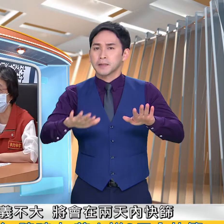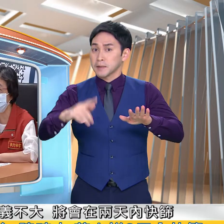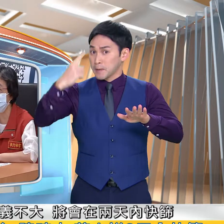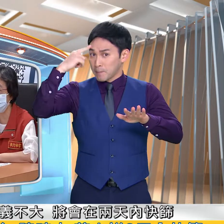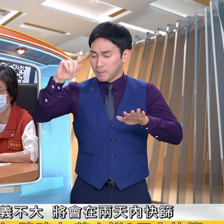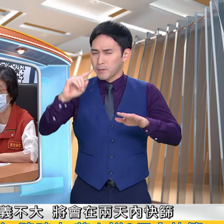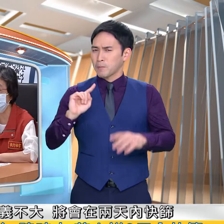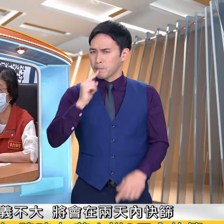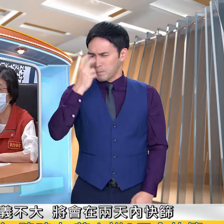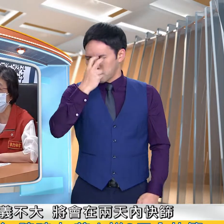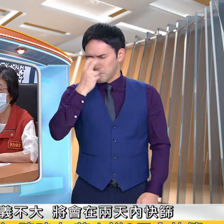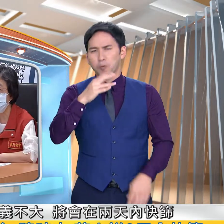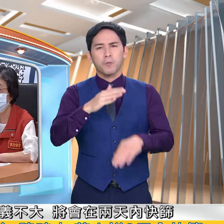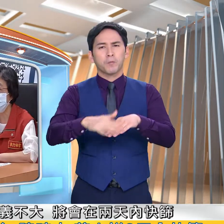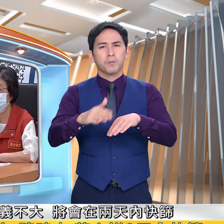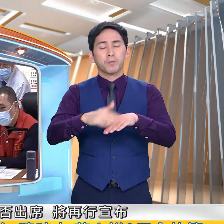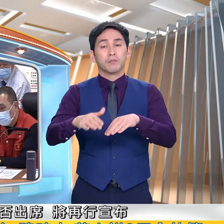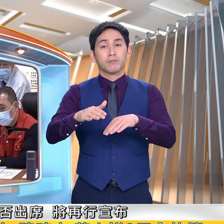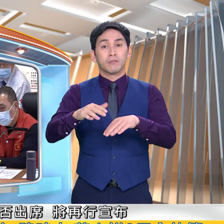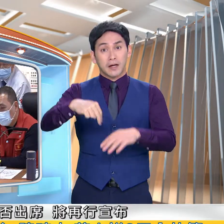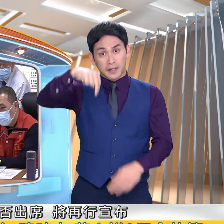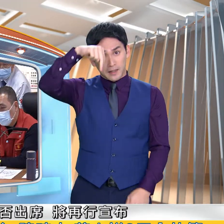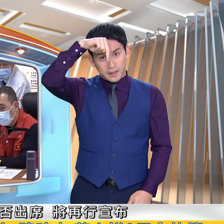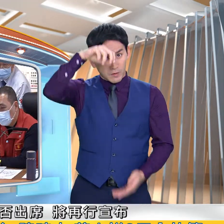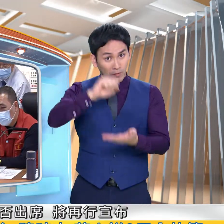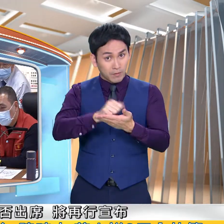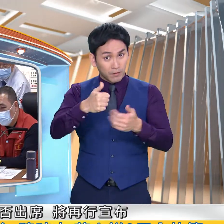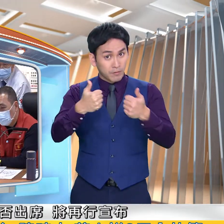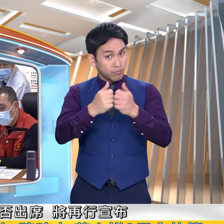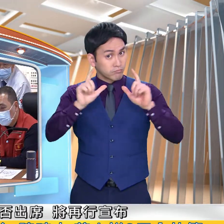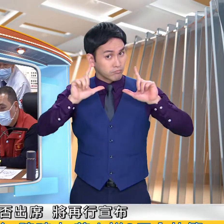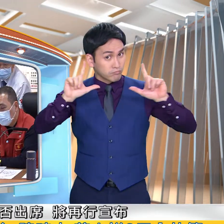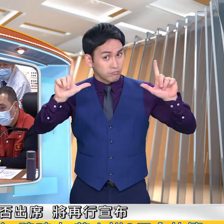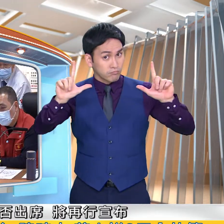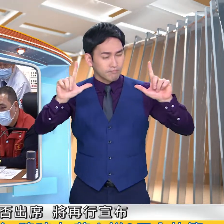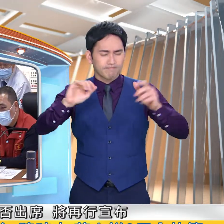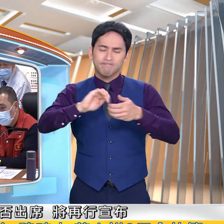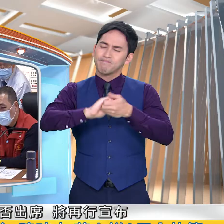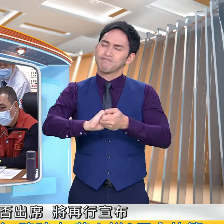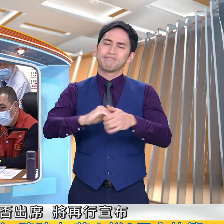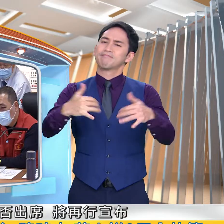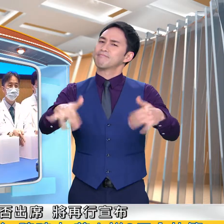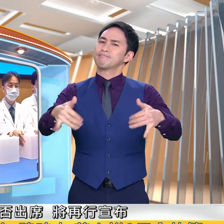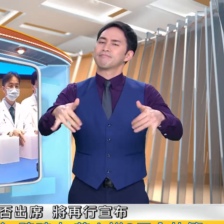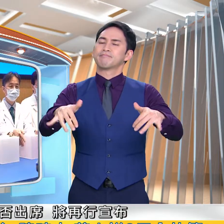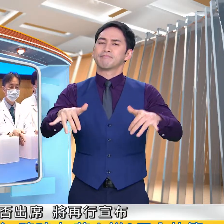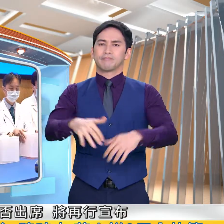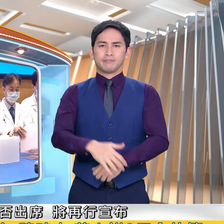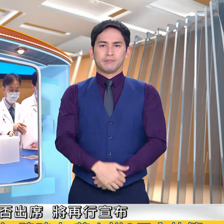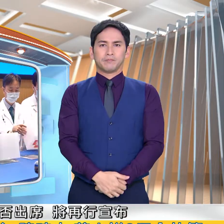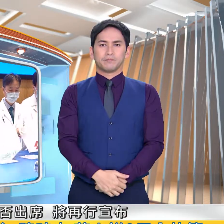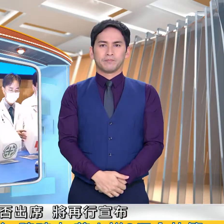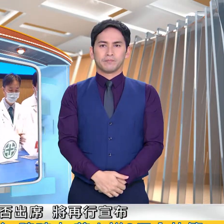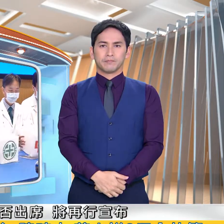将会在两天内快筛。今天记者会是否出席，将再行宣布。